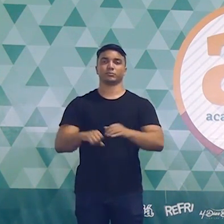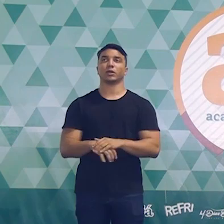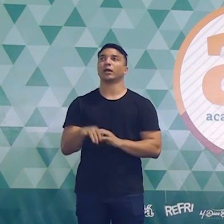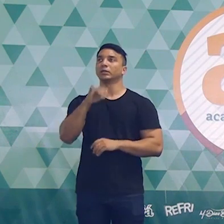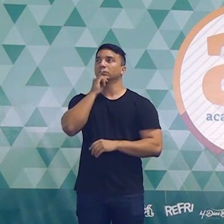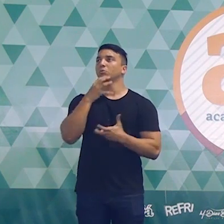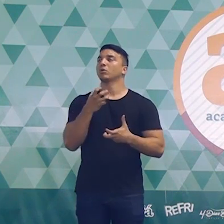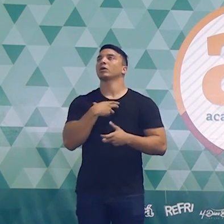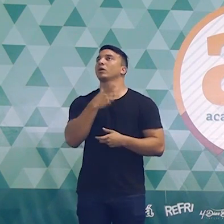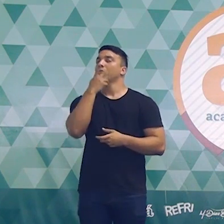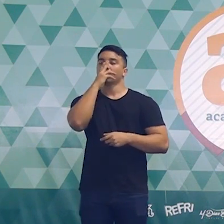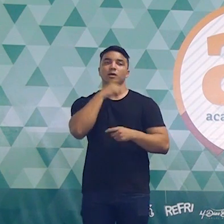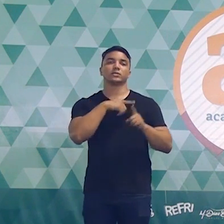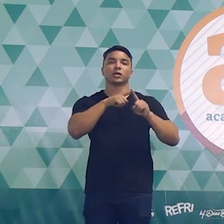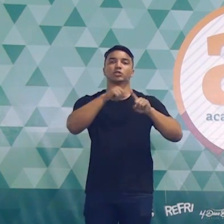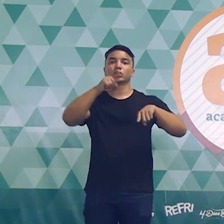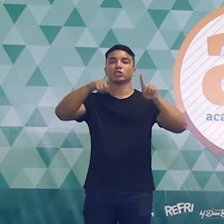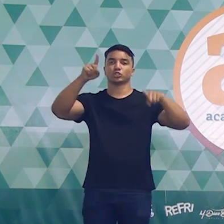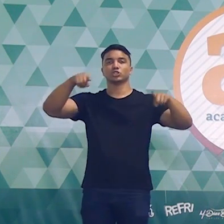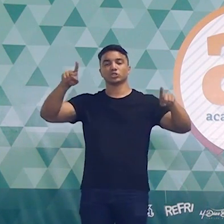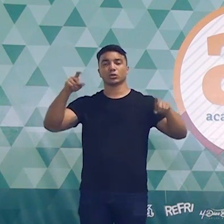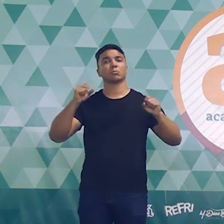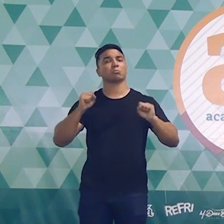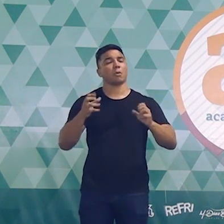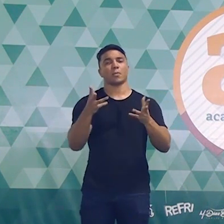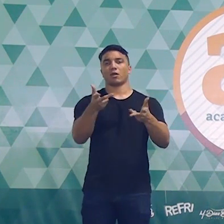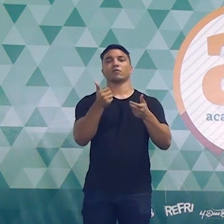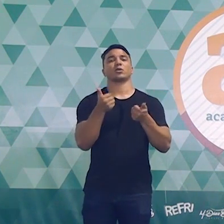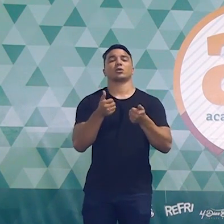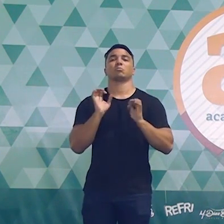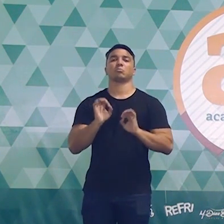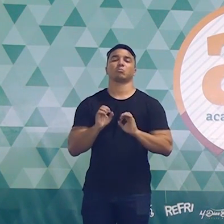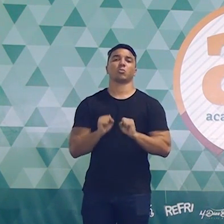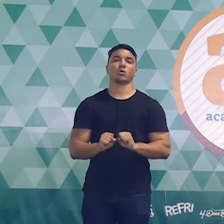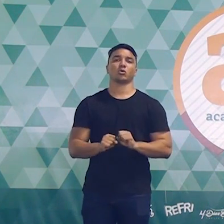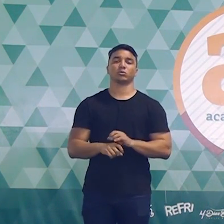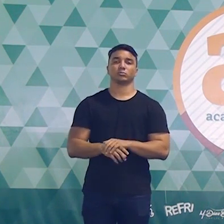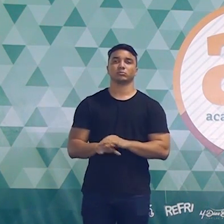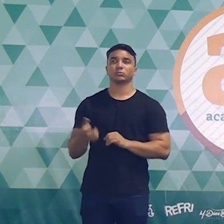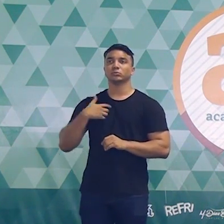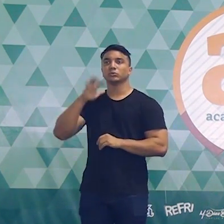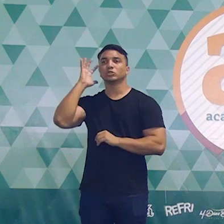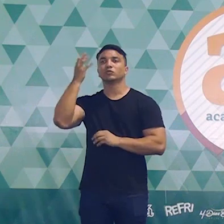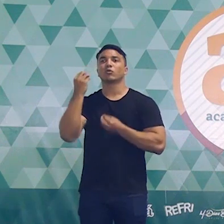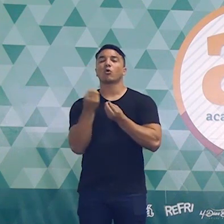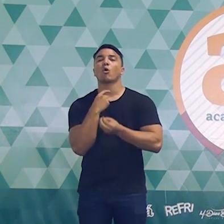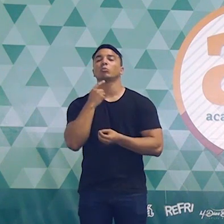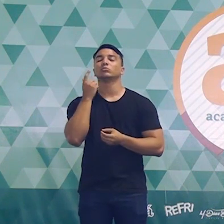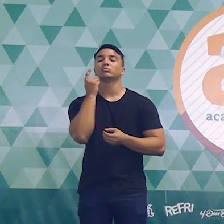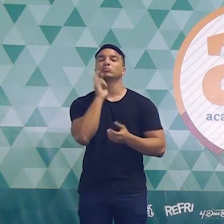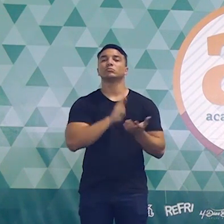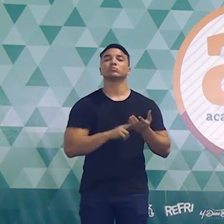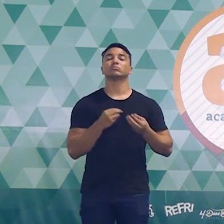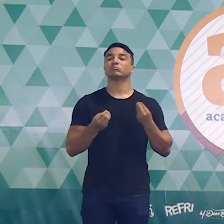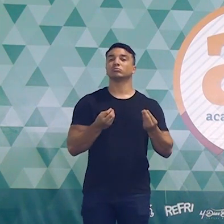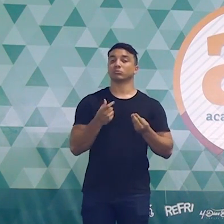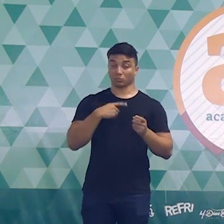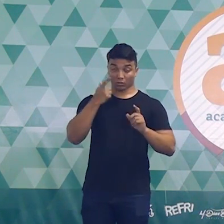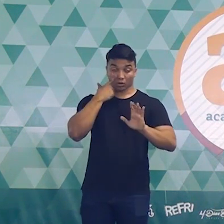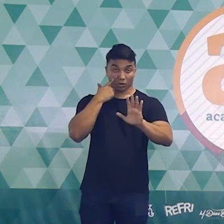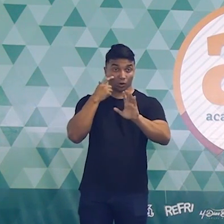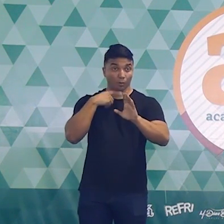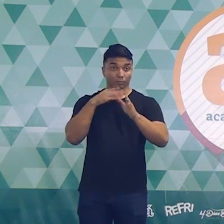eu quiser citar uma estatística que sustente isso, maravilha. E na solução, você anotou aí a solução. Posso pedir